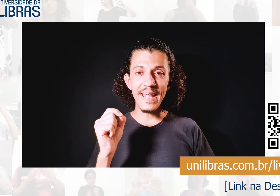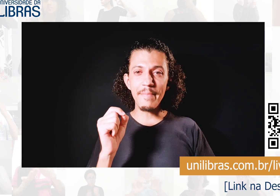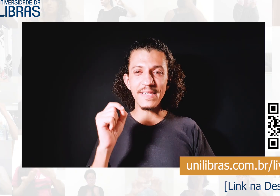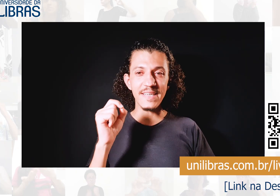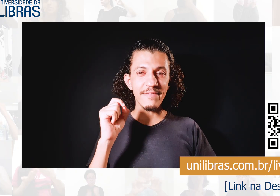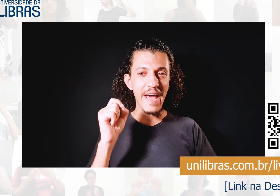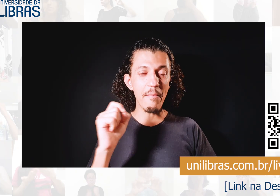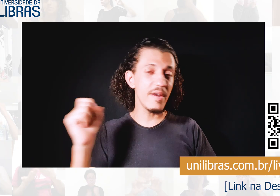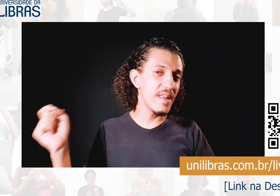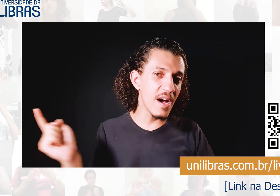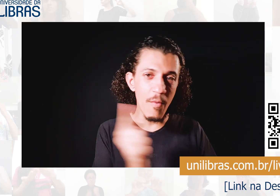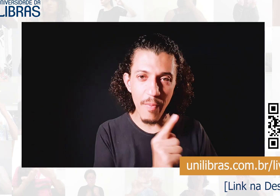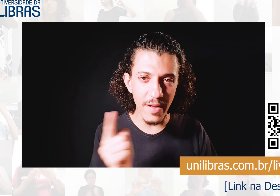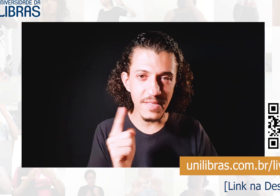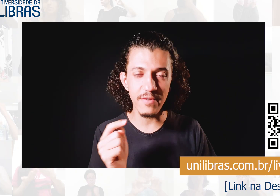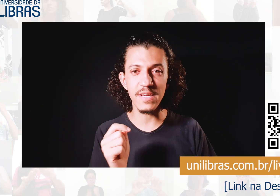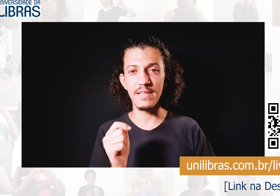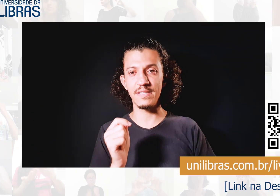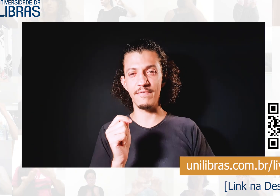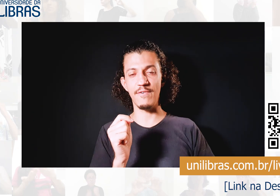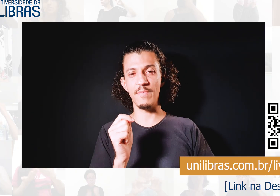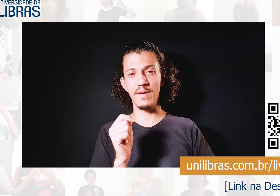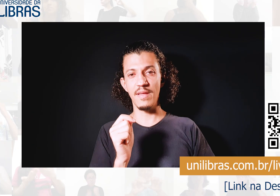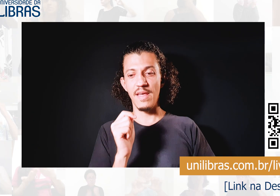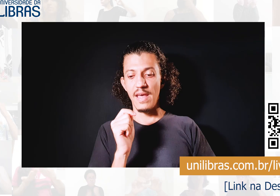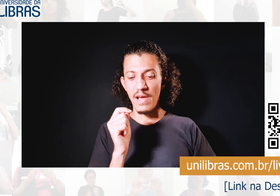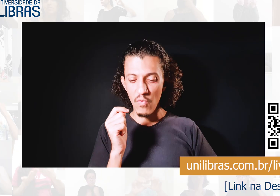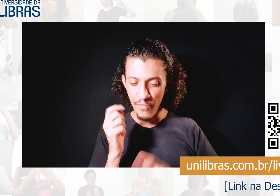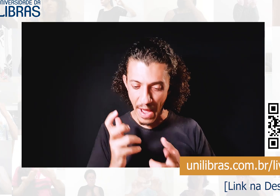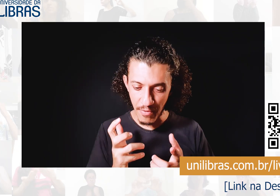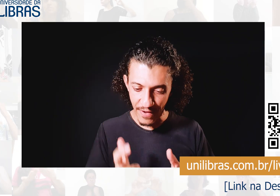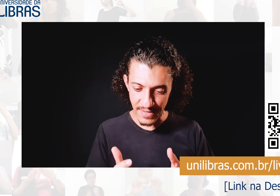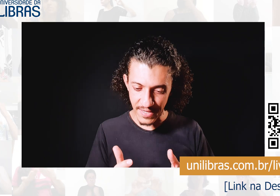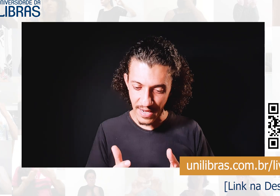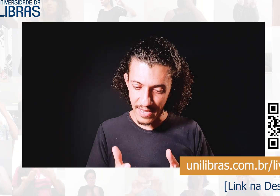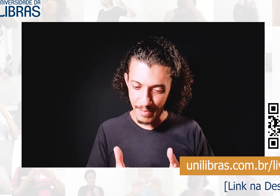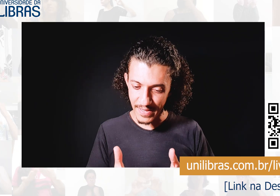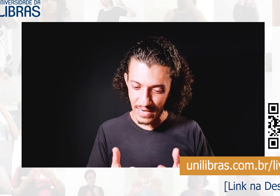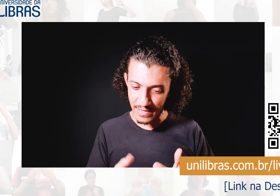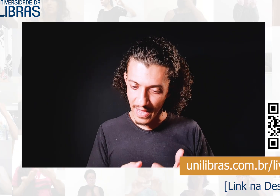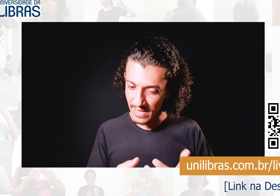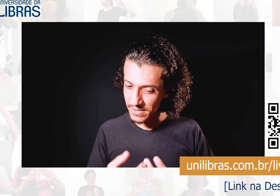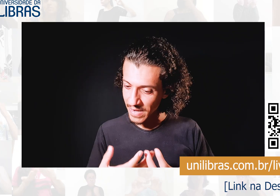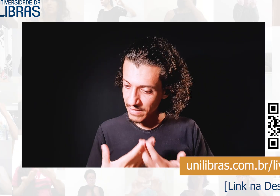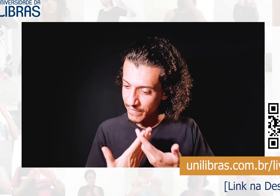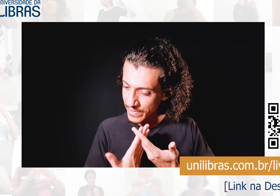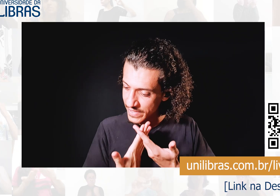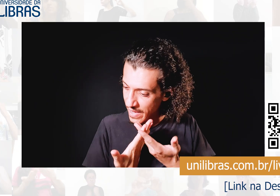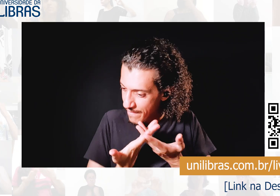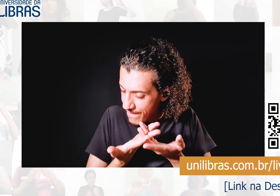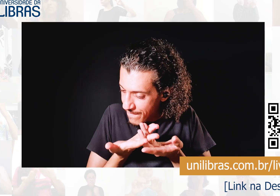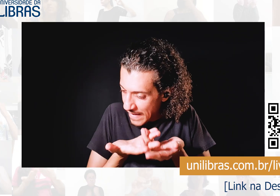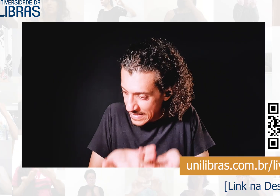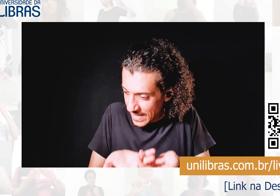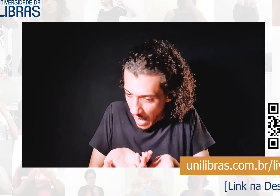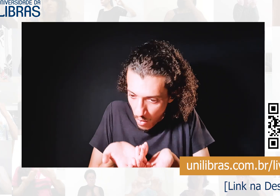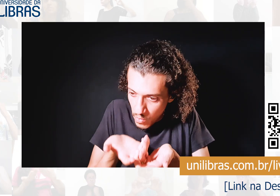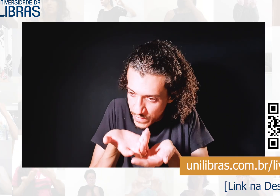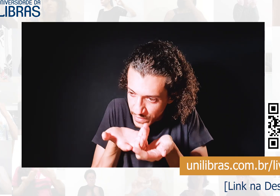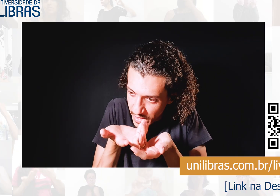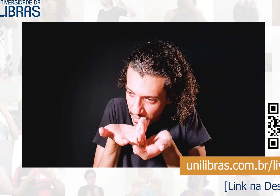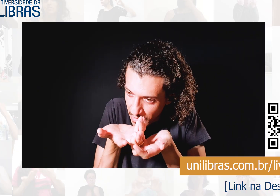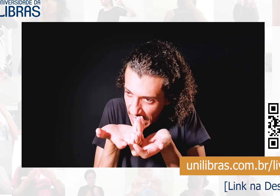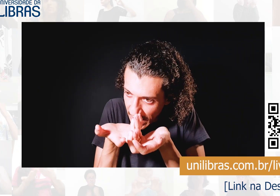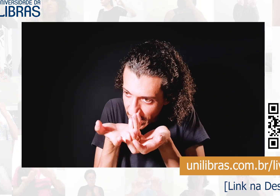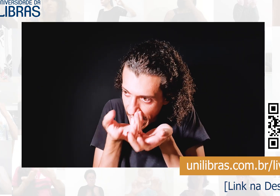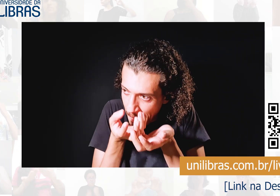Mas na Libras, esse verbo não pode ser usado dessa forma. O verbo fazer na Libras, ele está relacionado a você fazer algo,